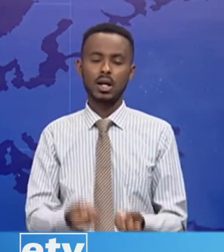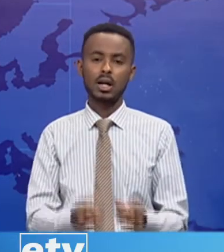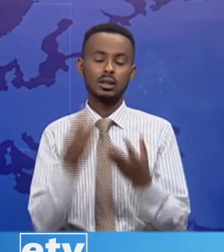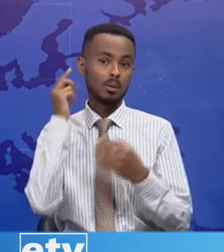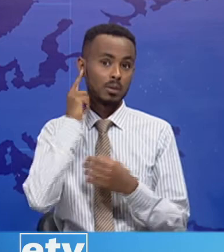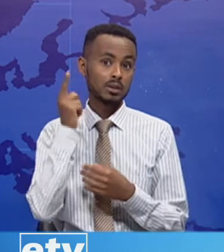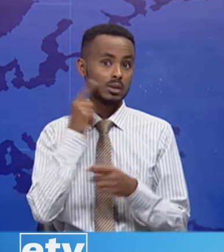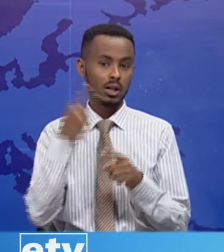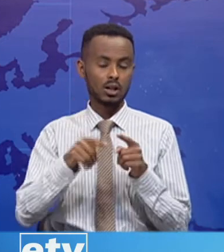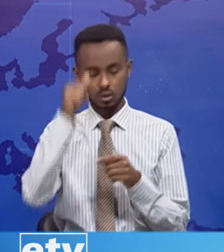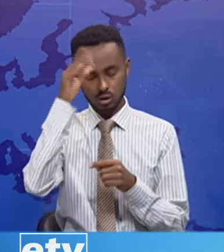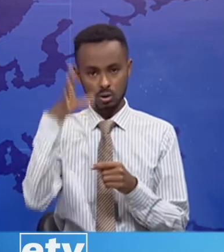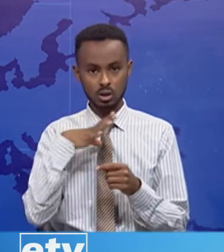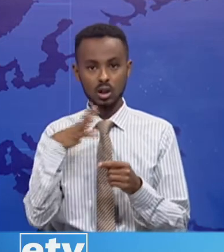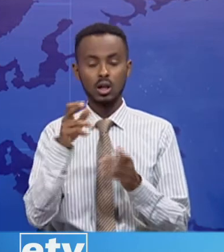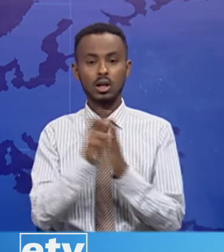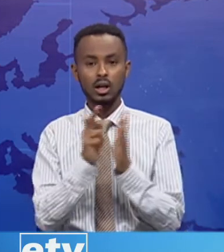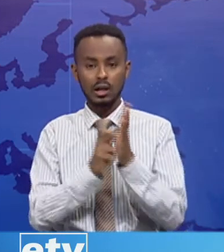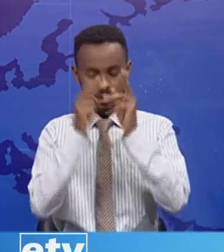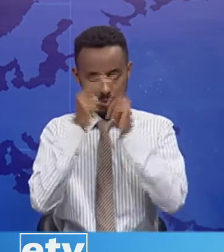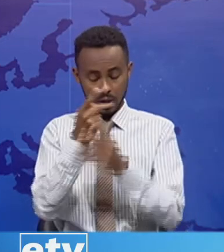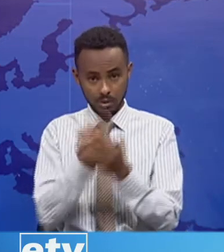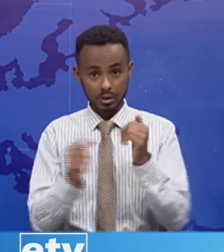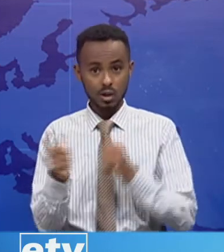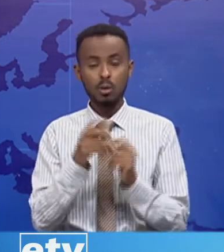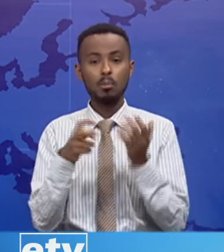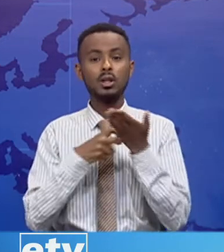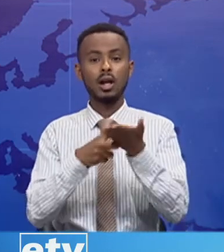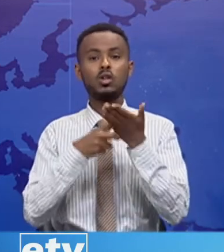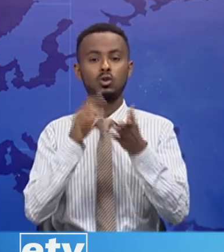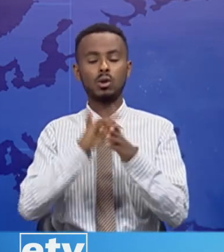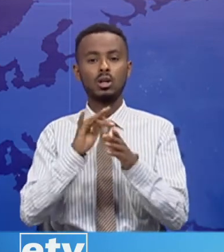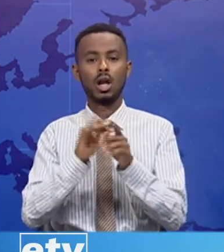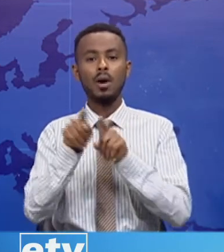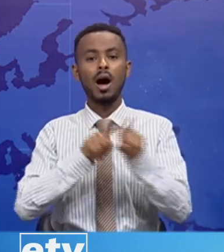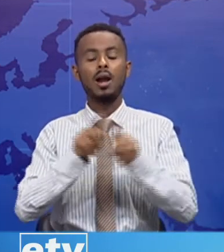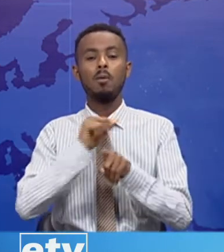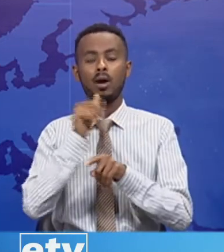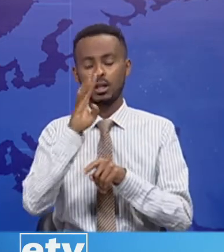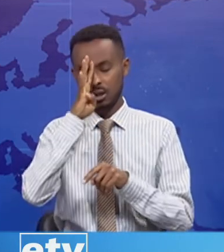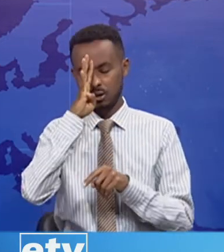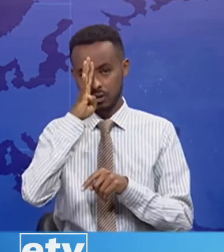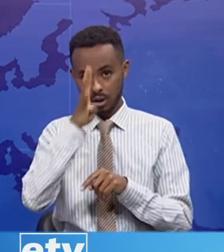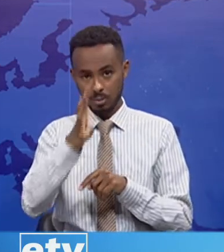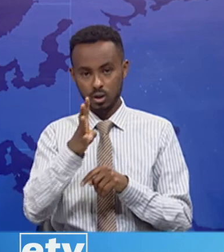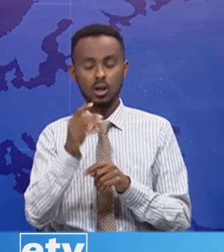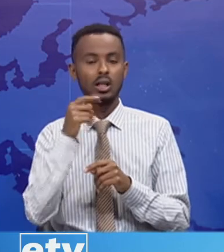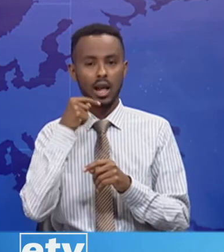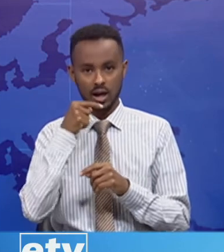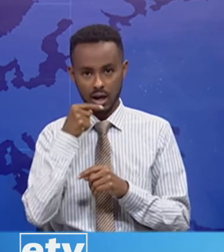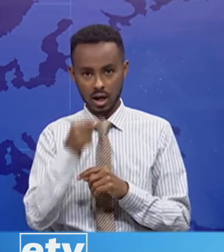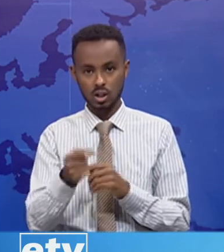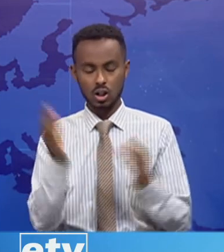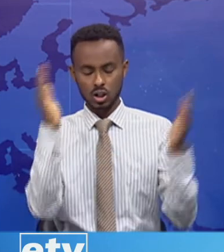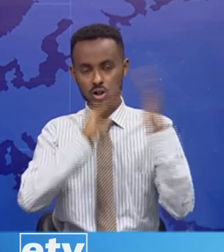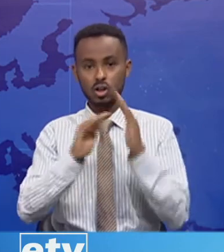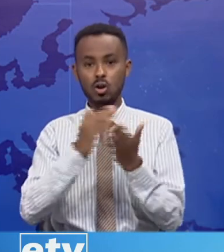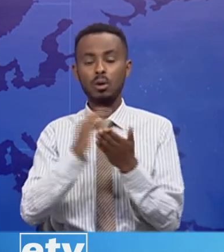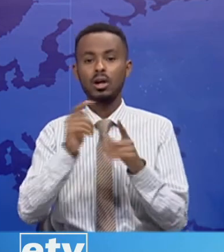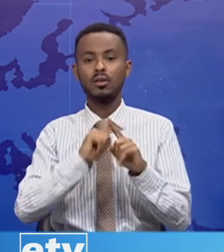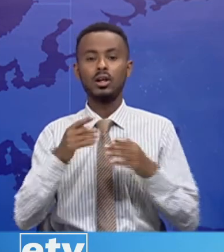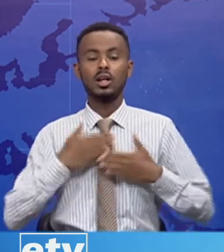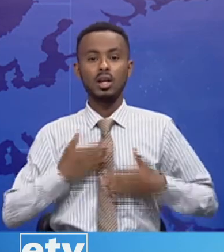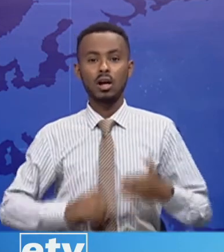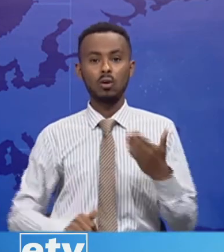መስማት የተሳናቸው ሰዎች ከህግ አስከባሪ ጋር ብቻ ሳይሆን በትራንስፖርት ላይም አለመግባባት እንደሚፈጠርባቸው ትናገራለች። ችግሩን ለመቅረፍ ግን